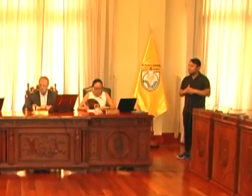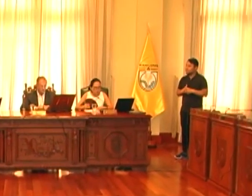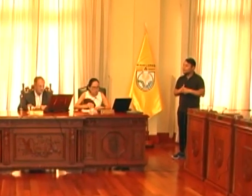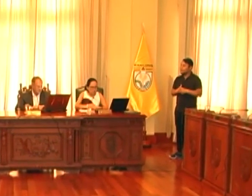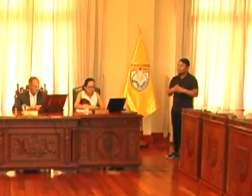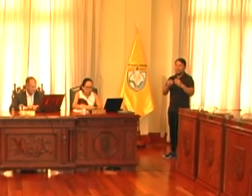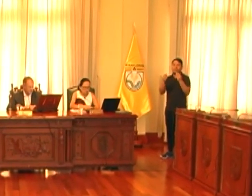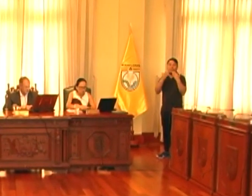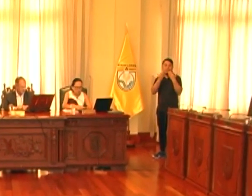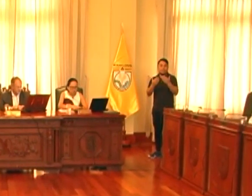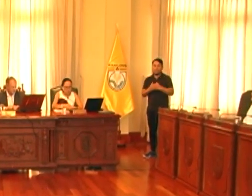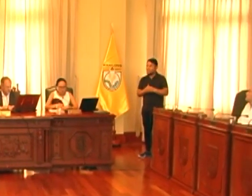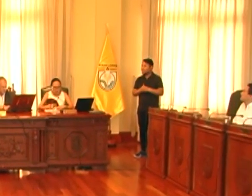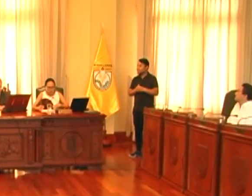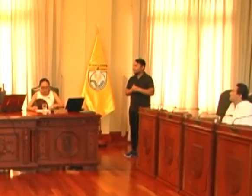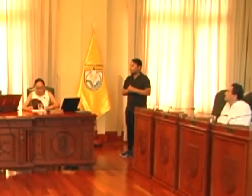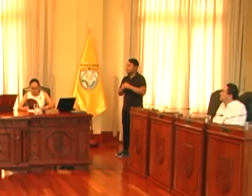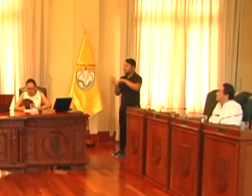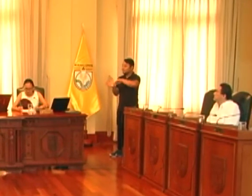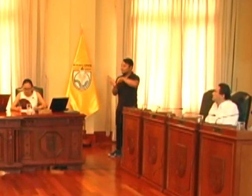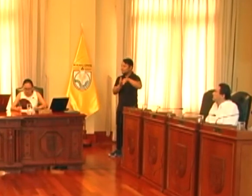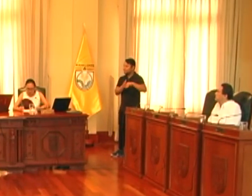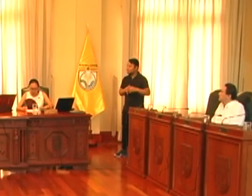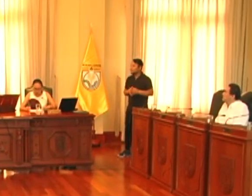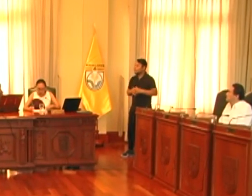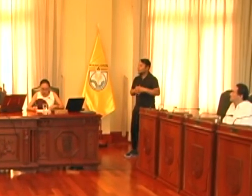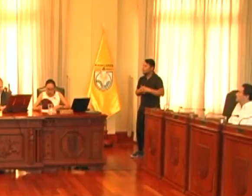votos. Muchas gracias. Siguiente punto, por favor.